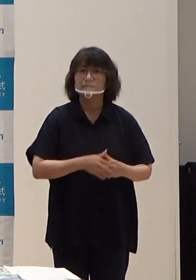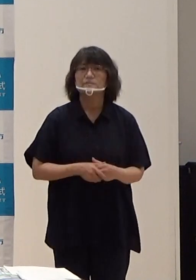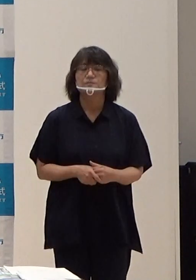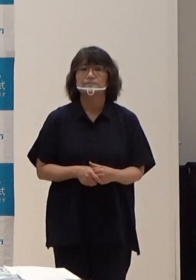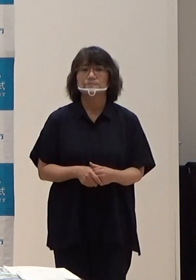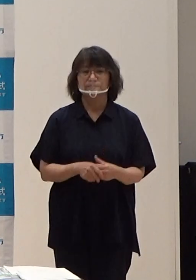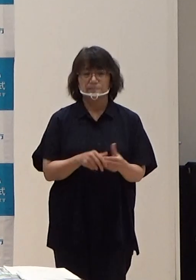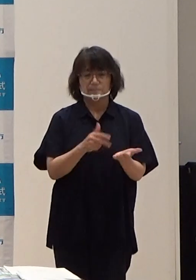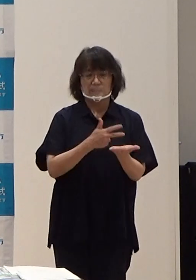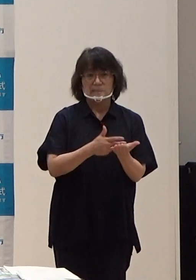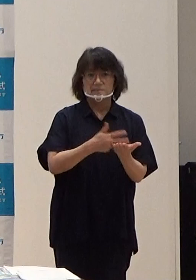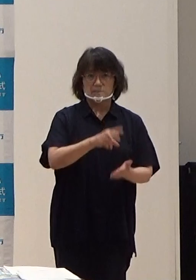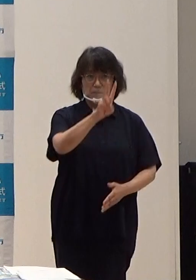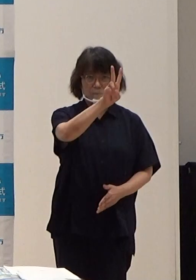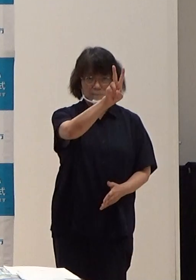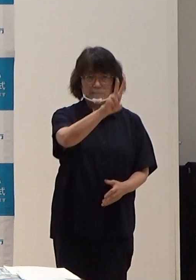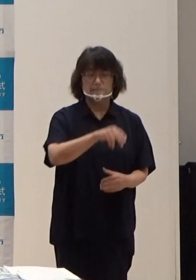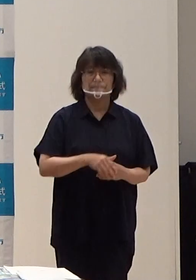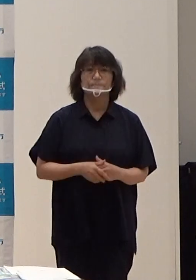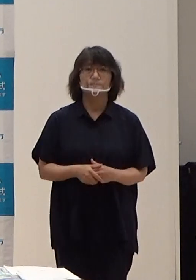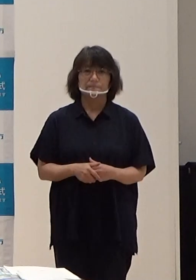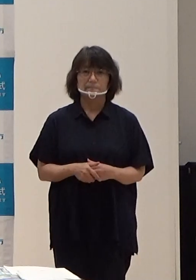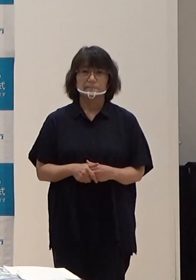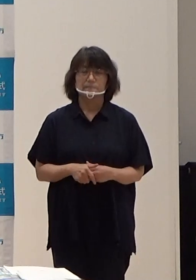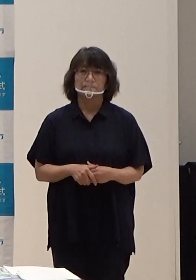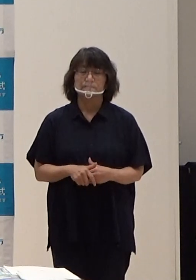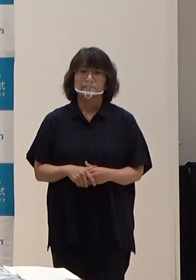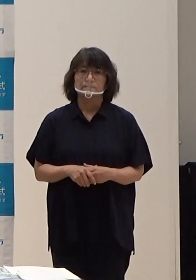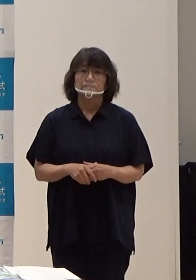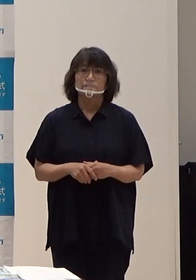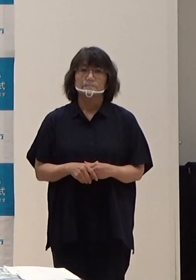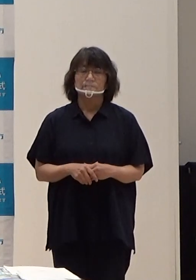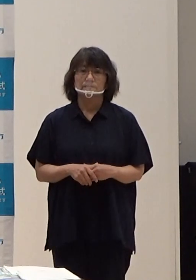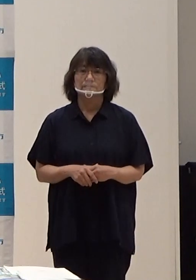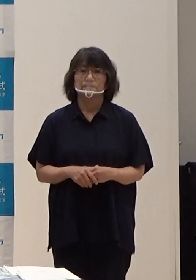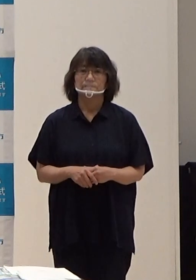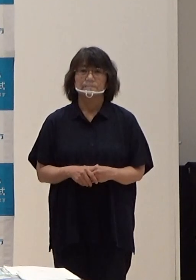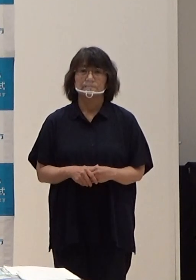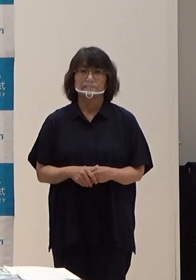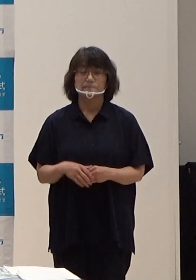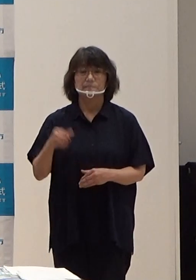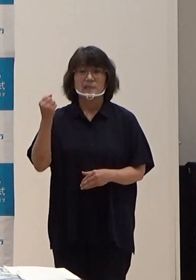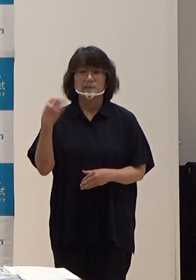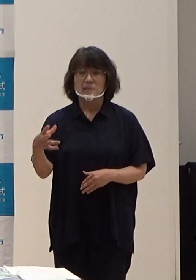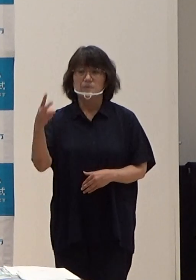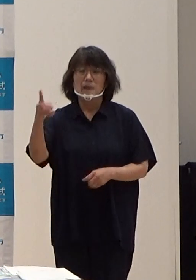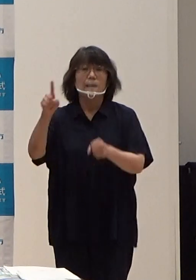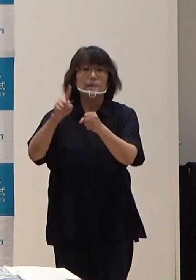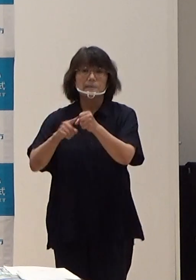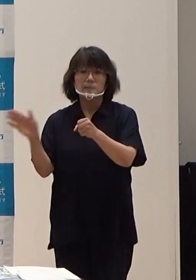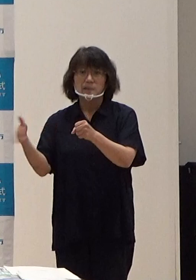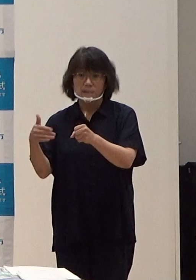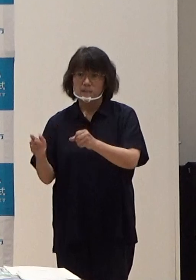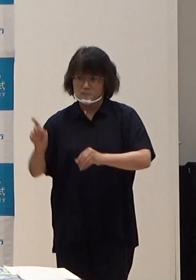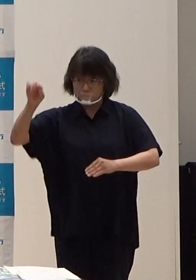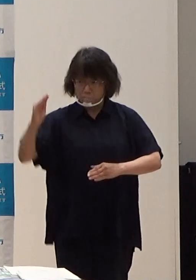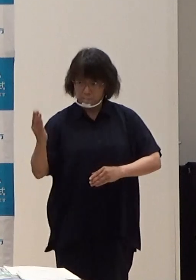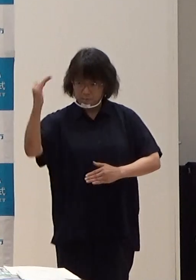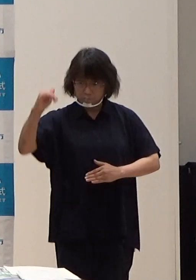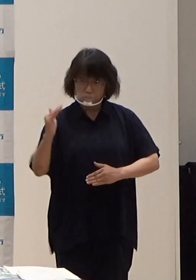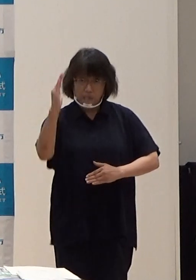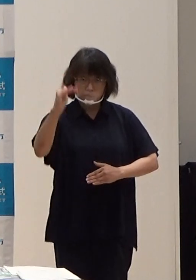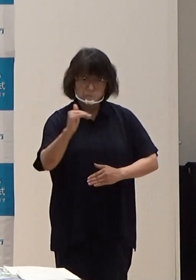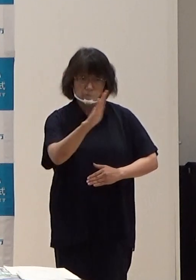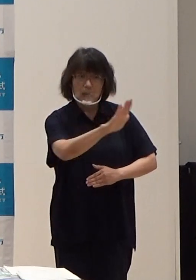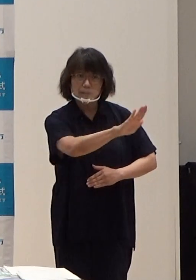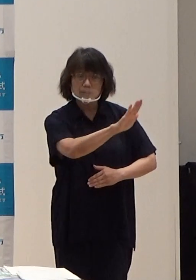料 2-1 ページにございますように、令和2年からずっとグラフ作っておりますが、昨年の7月9月